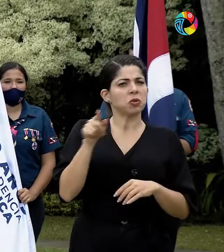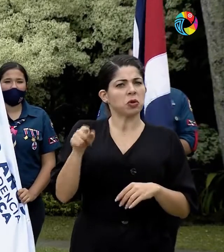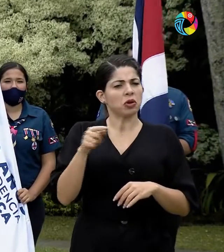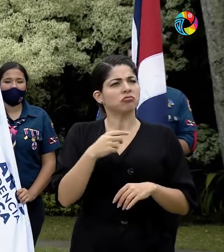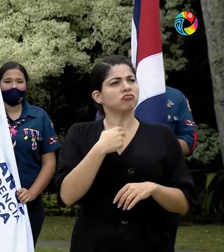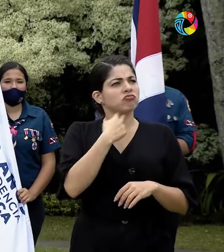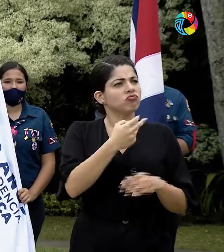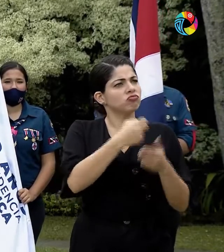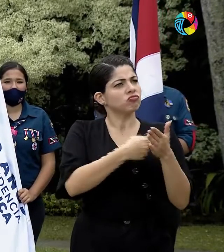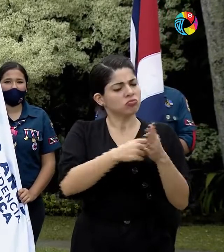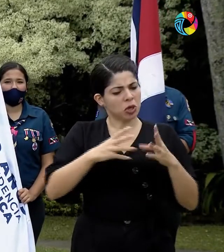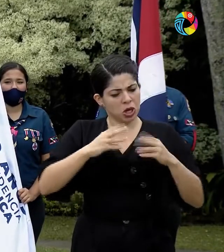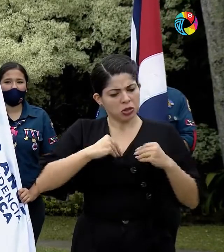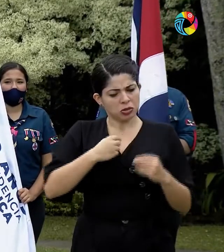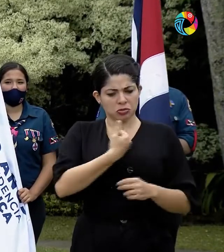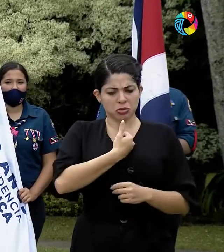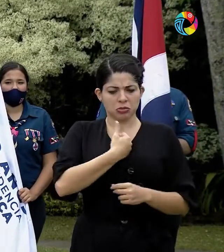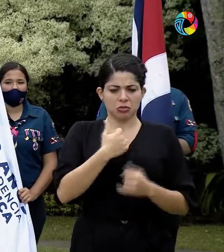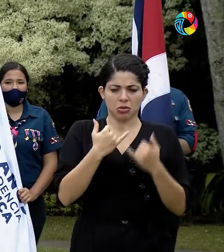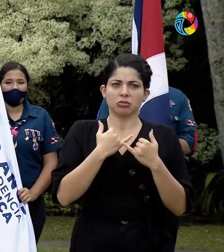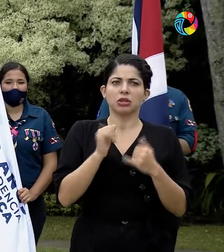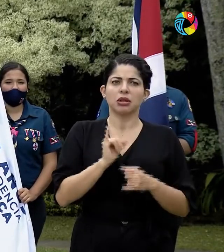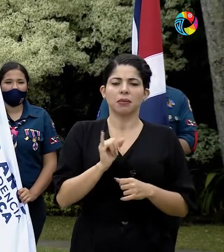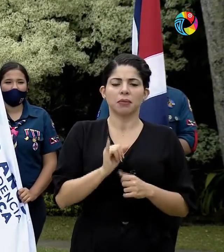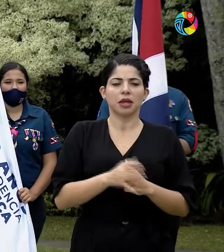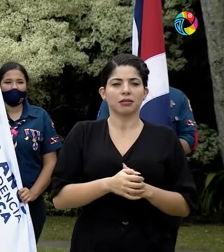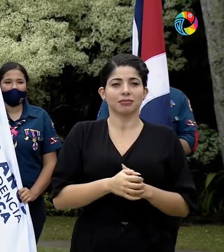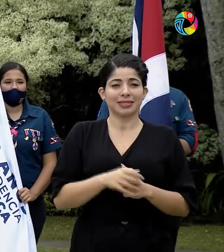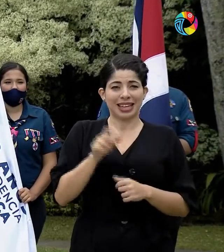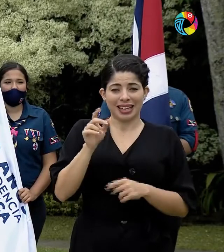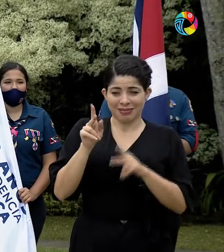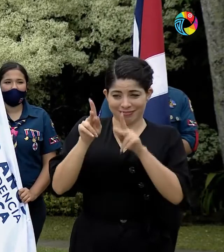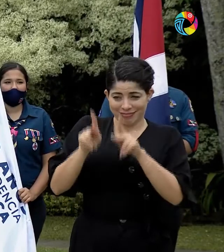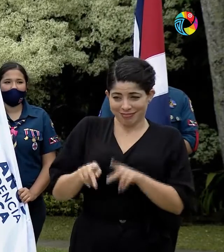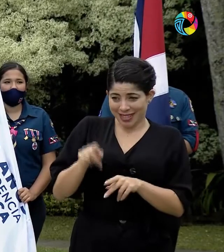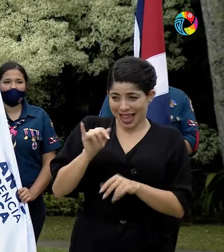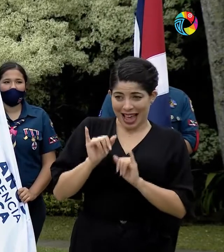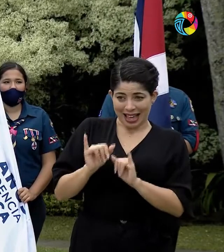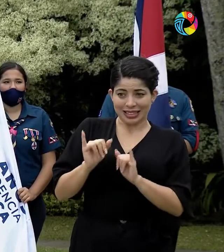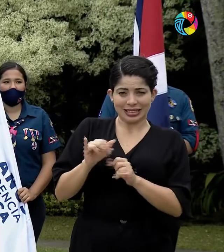asumiéndose plenamente. Esa integridad es